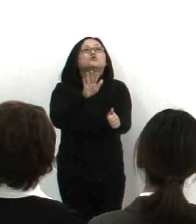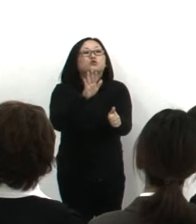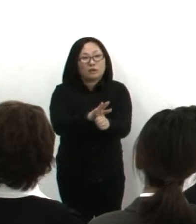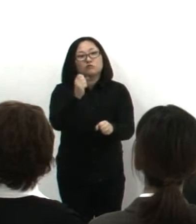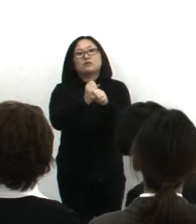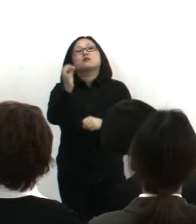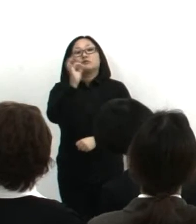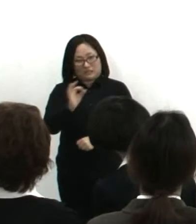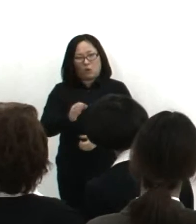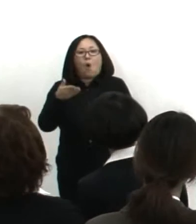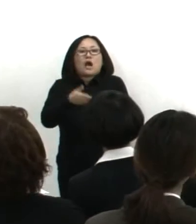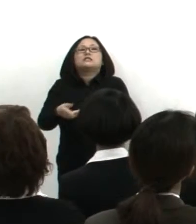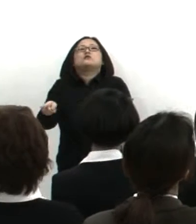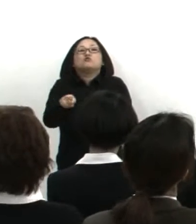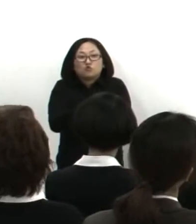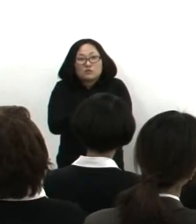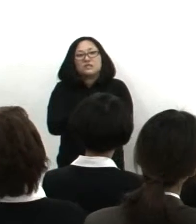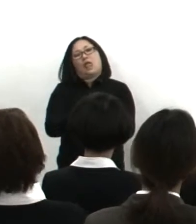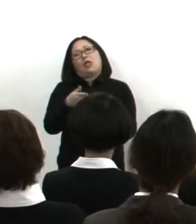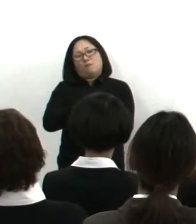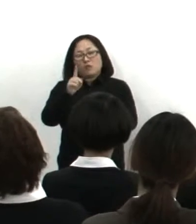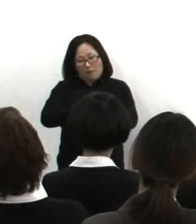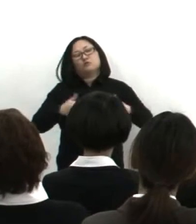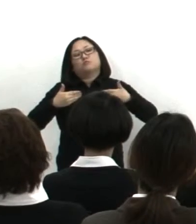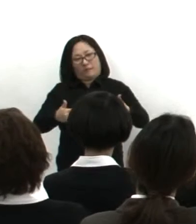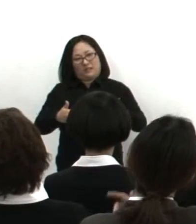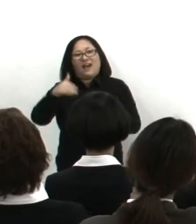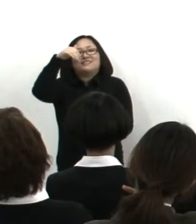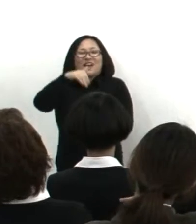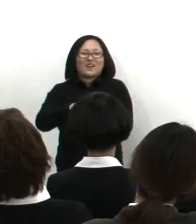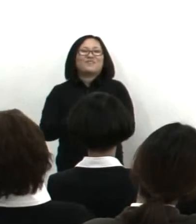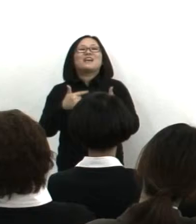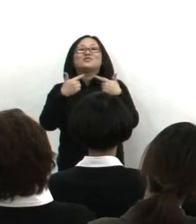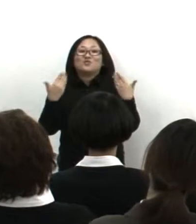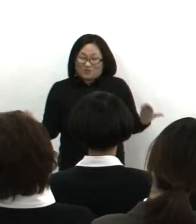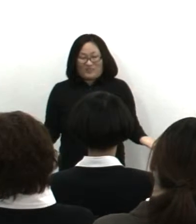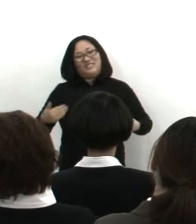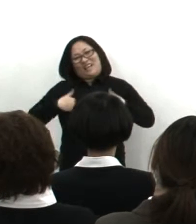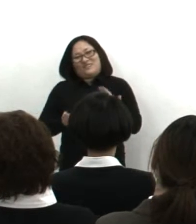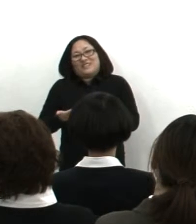しするために進めてきたものです。最後までごゆっくりと作